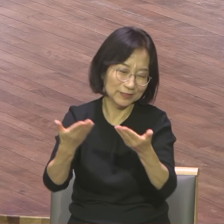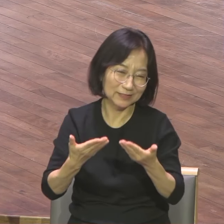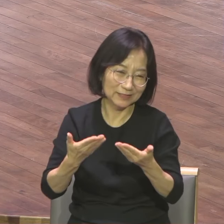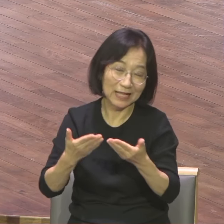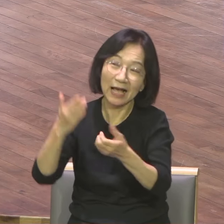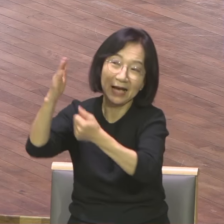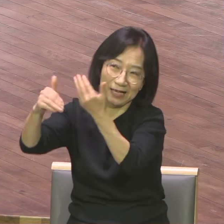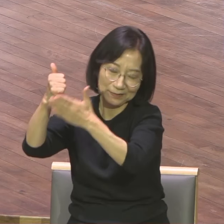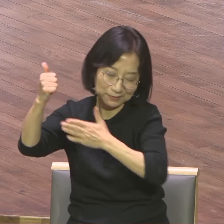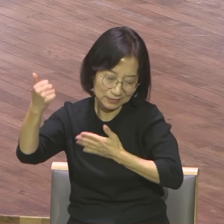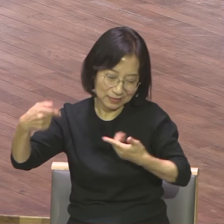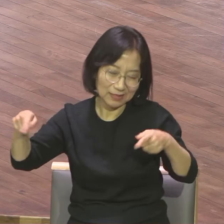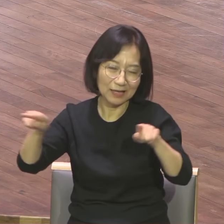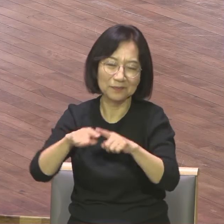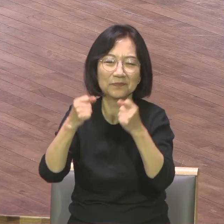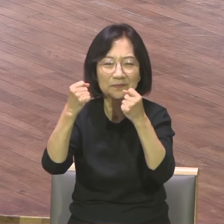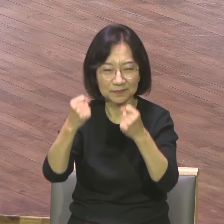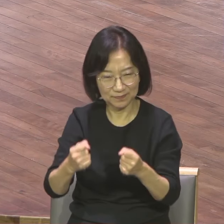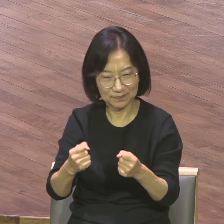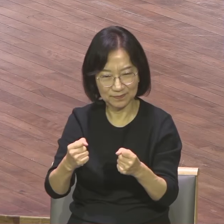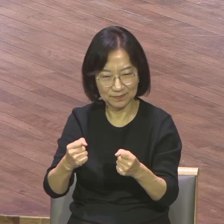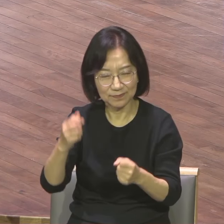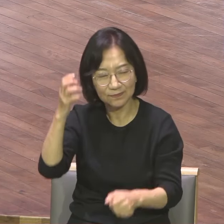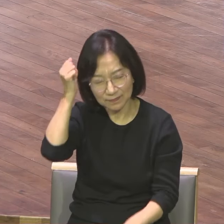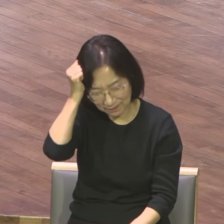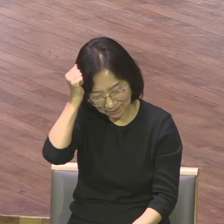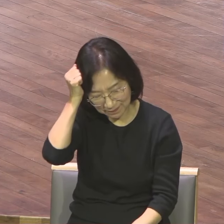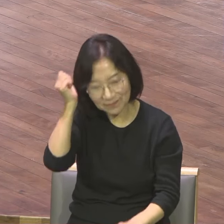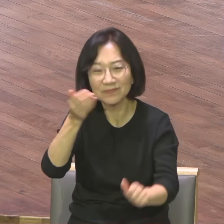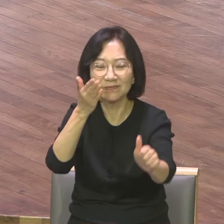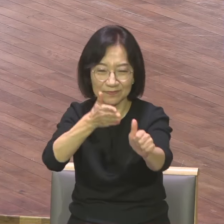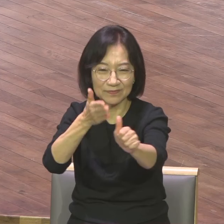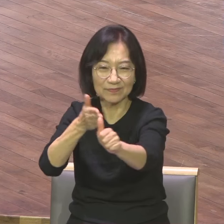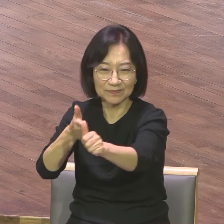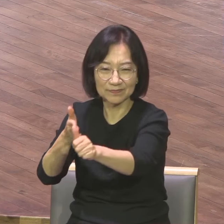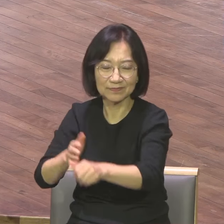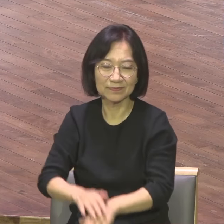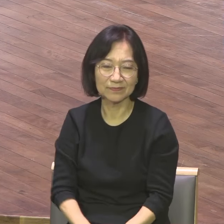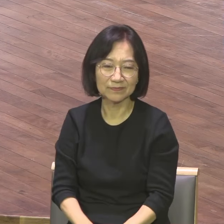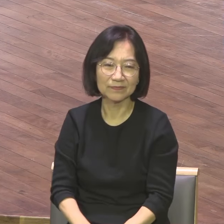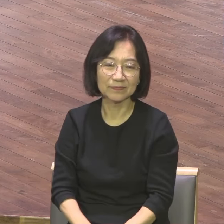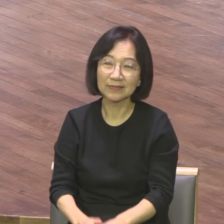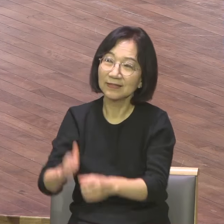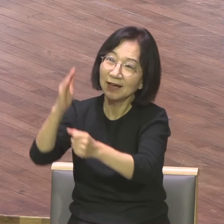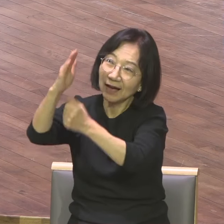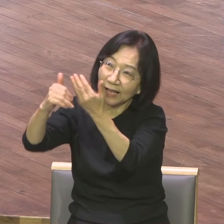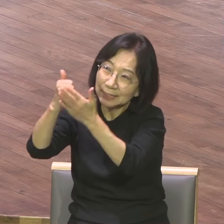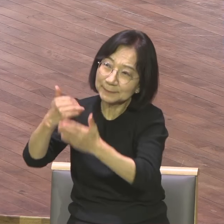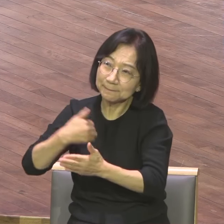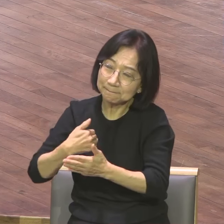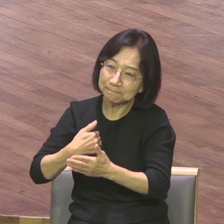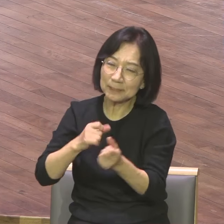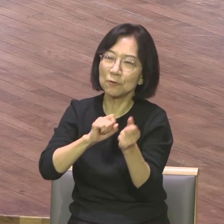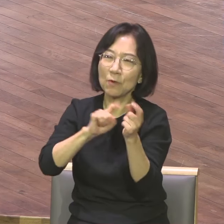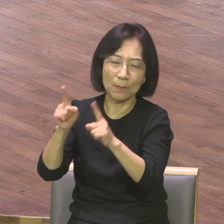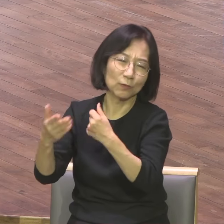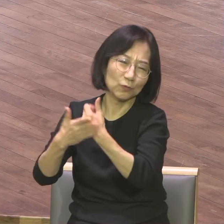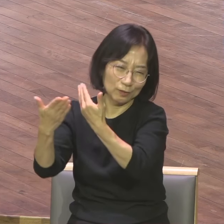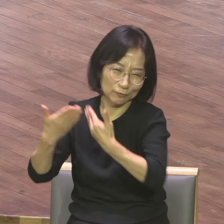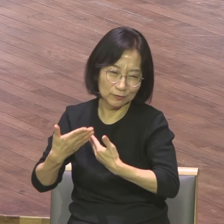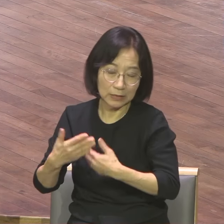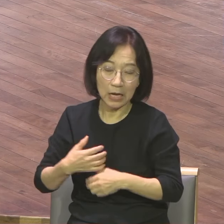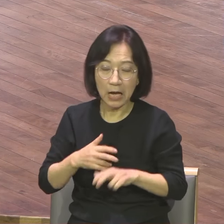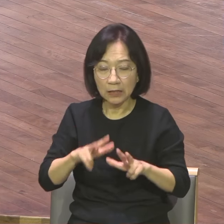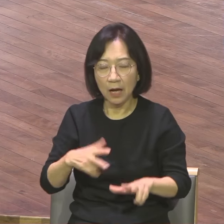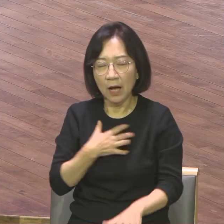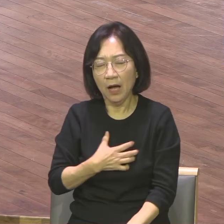함께 하신다라는 사실을 잊지 마시기 바랍니다. 하나님이 나를 회복시켜 주시고 지금 아픈데 하나님이